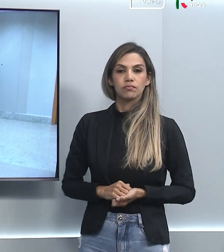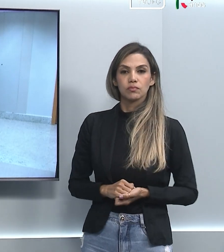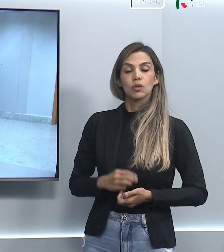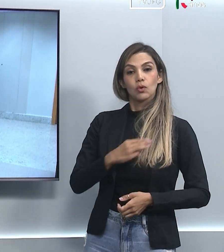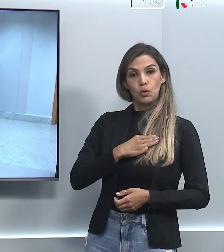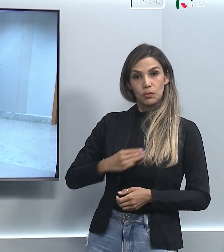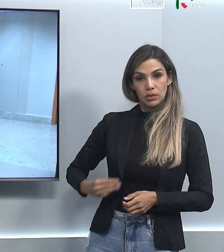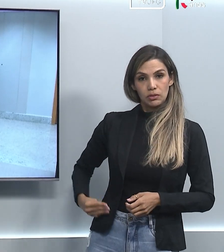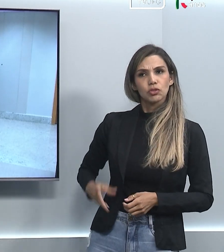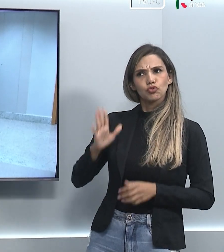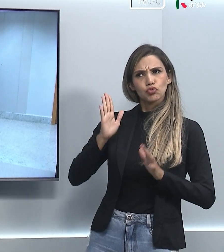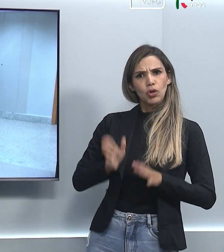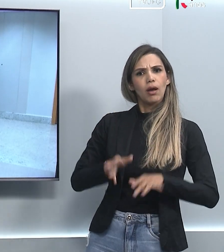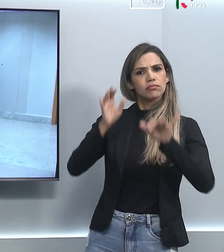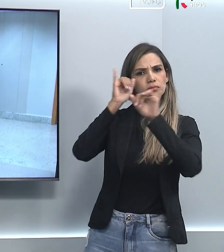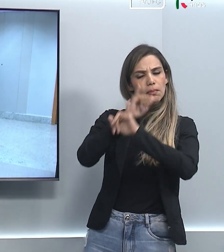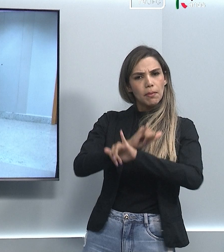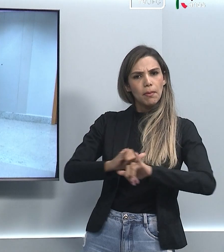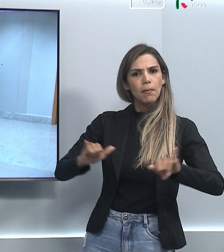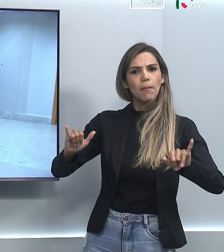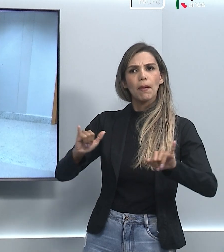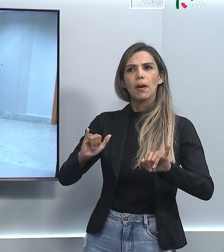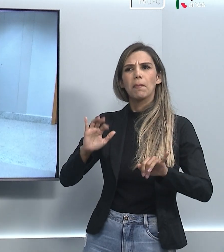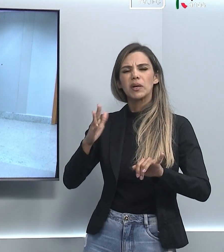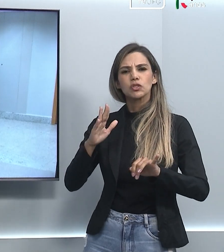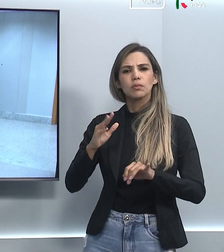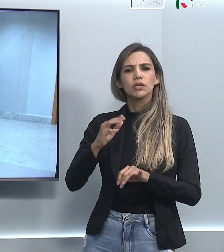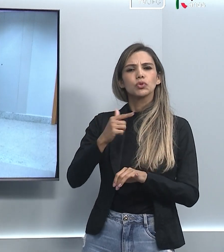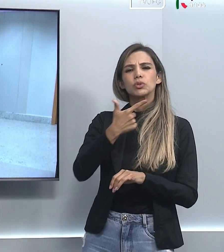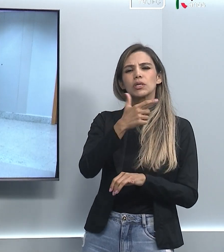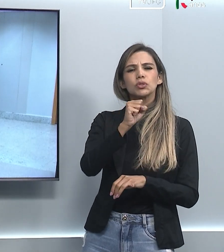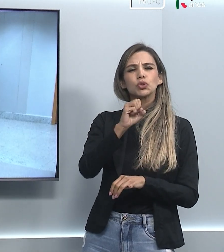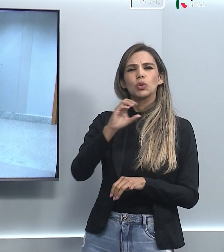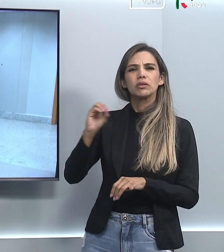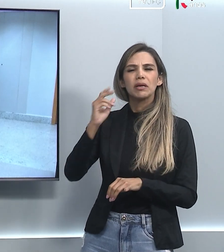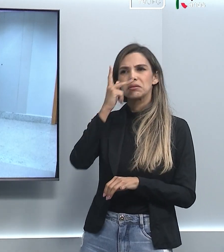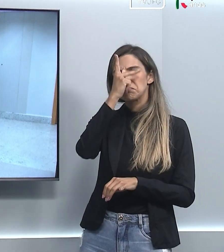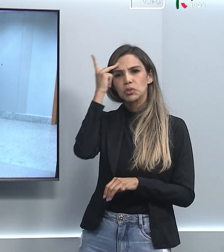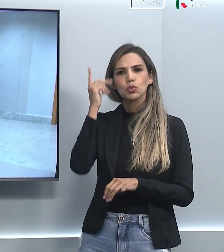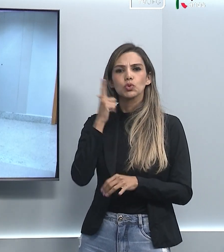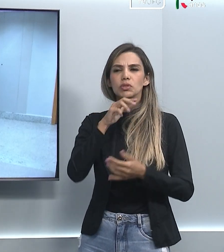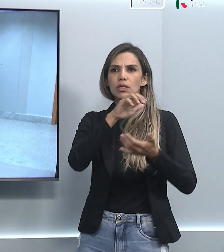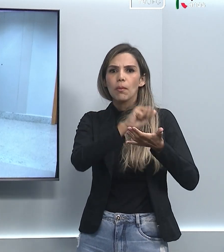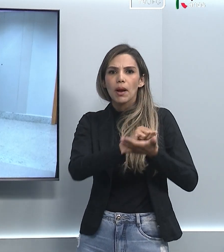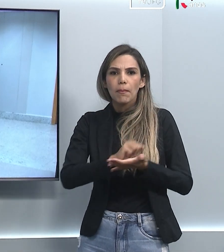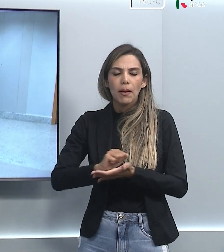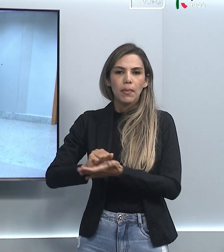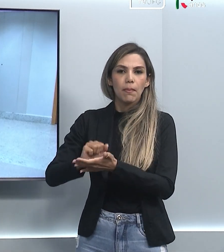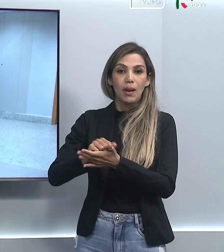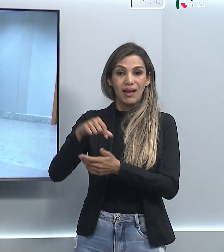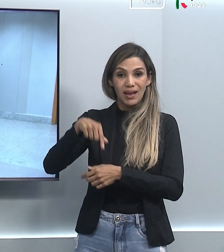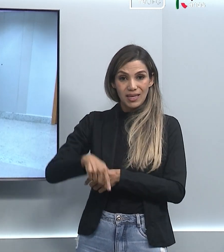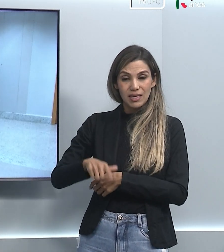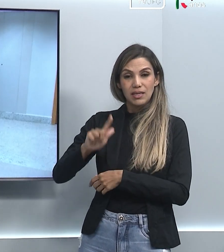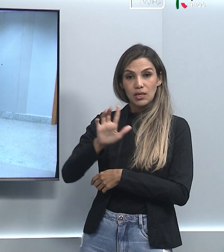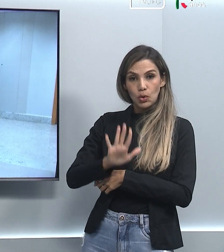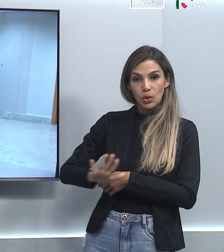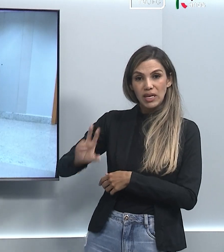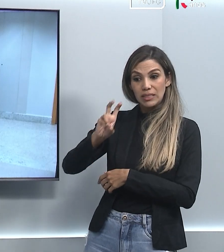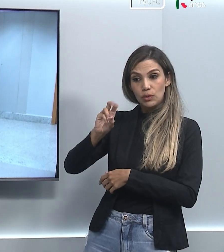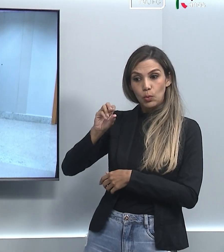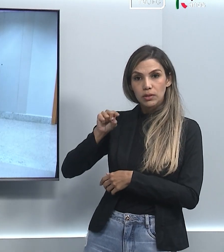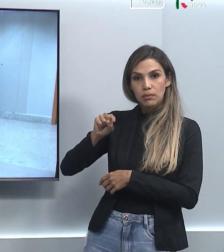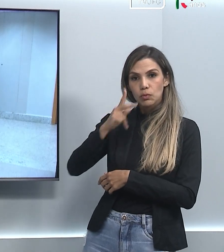Campbell anunciou que foram mais de 280 mil atendimentos. Em Goiás, nós tivemos quase 50 mil atendimentos entre